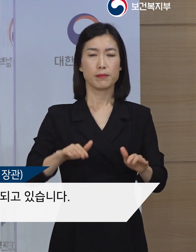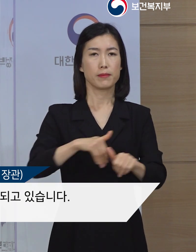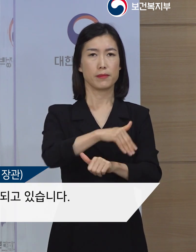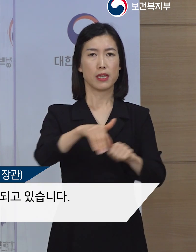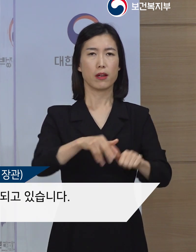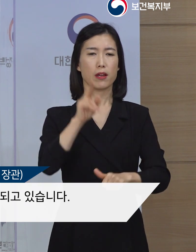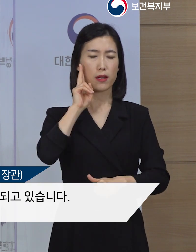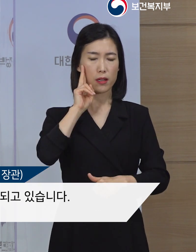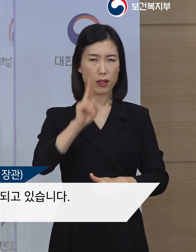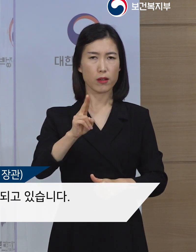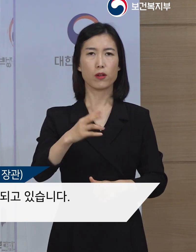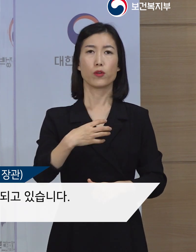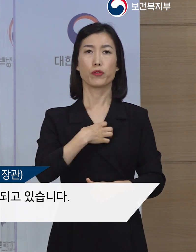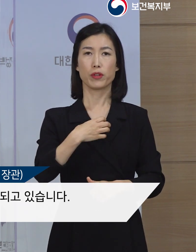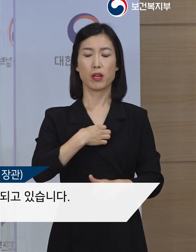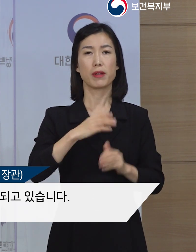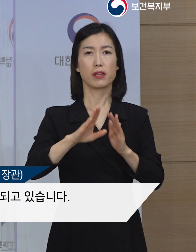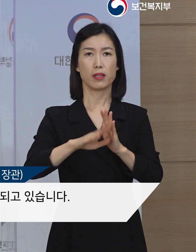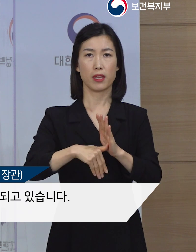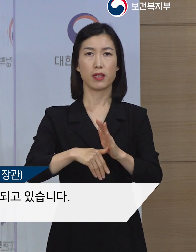심각하고 엄중한 상황입니다.